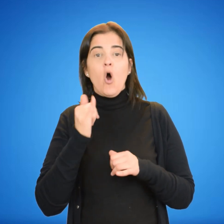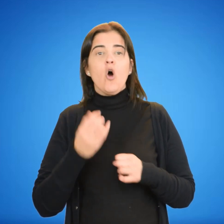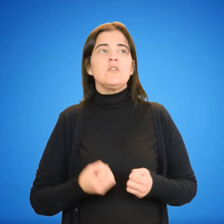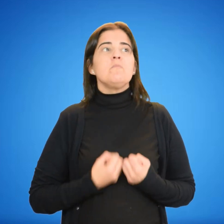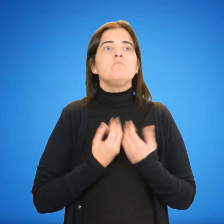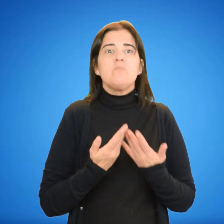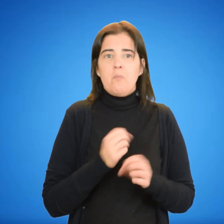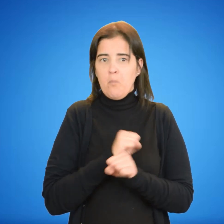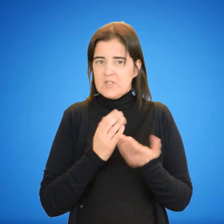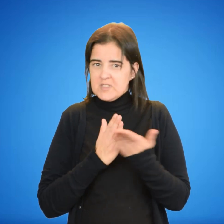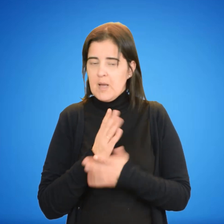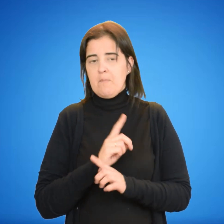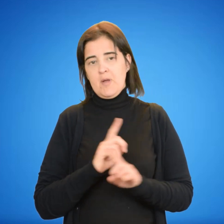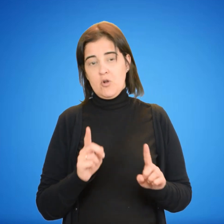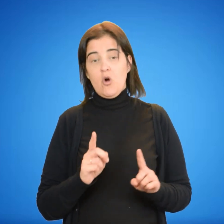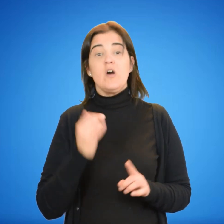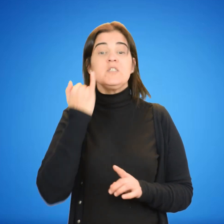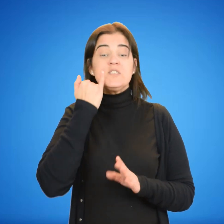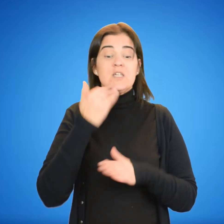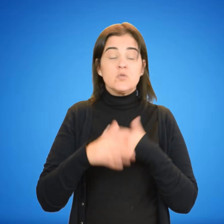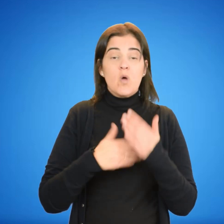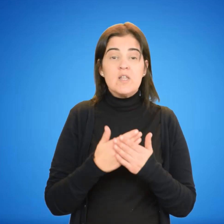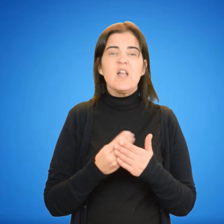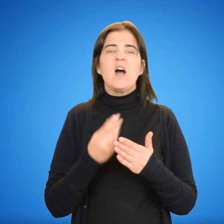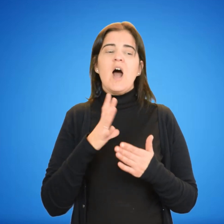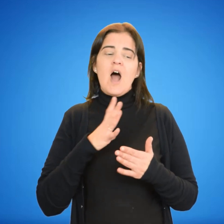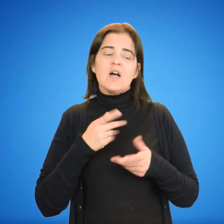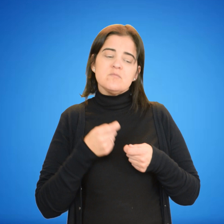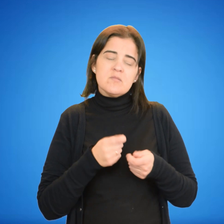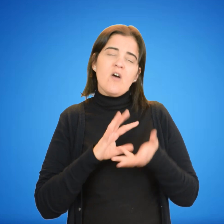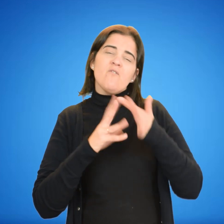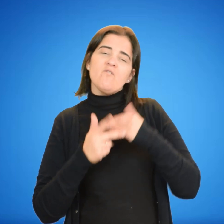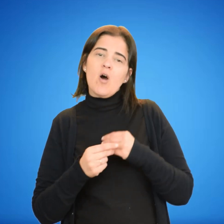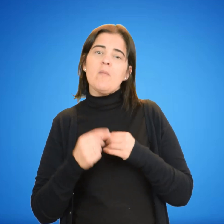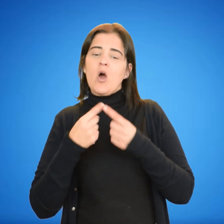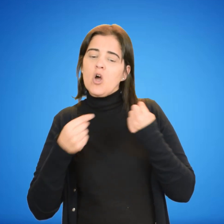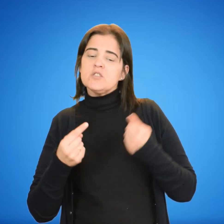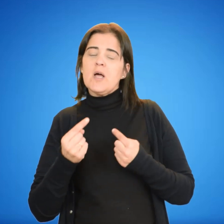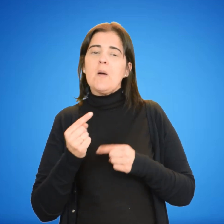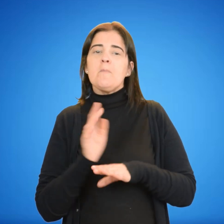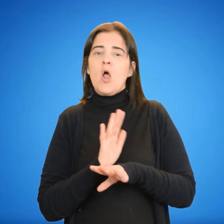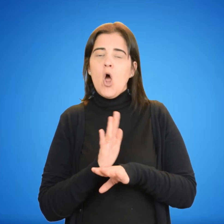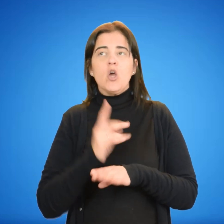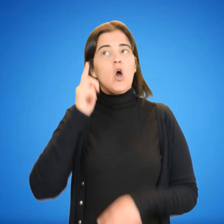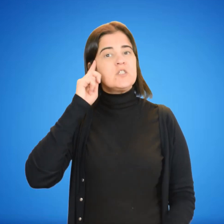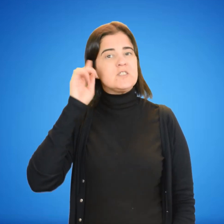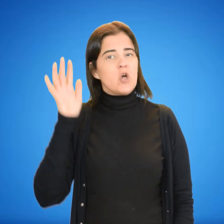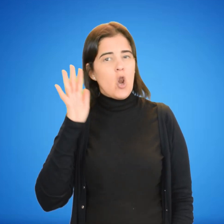siempre la sexualidad está influida por la interacción de factores biológicos psicológicos sociales